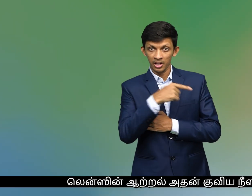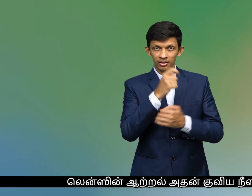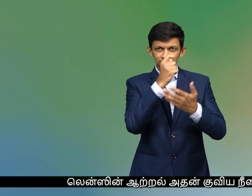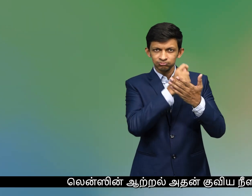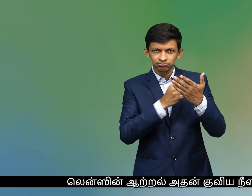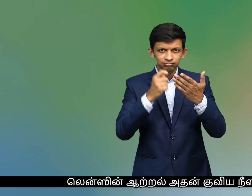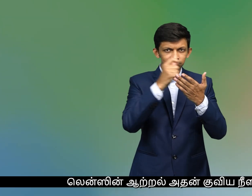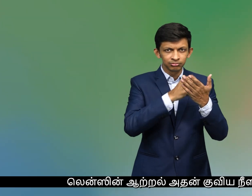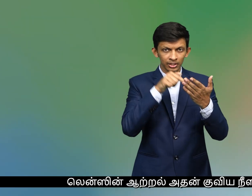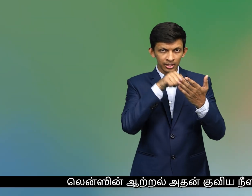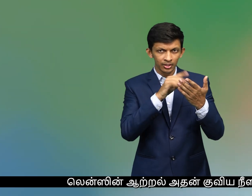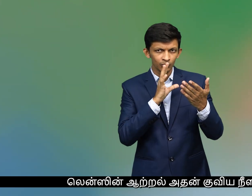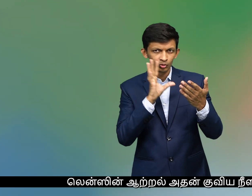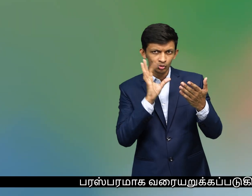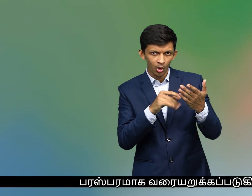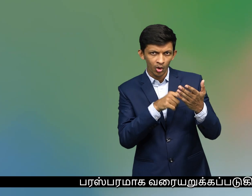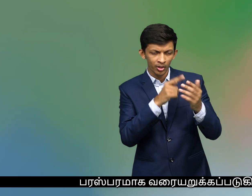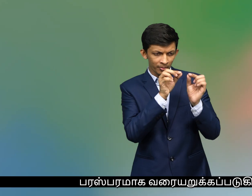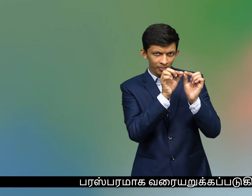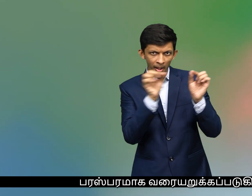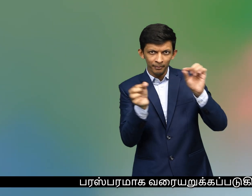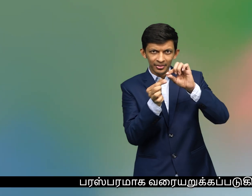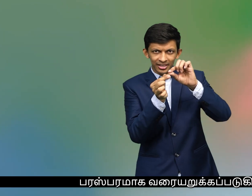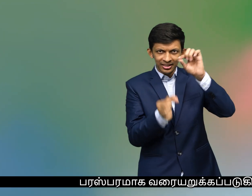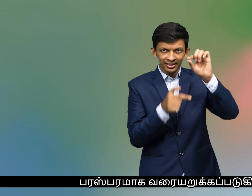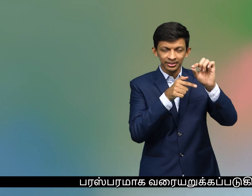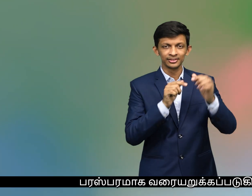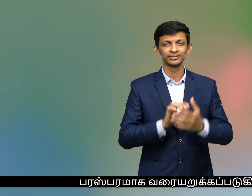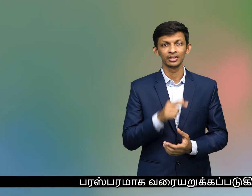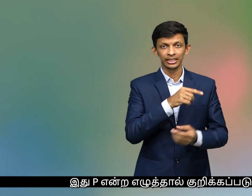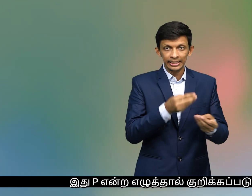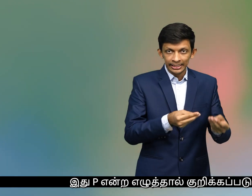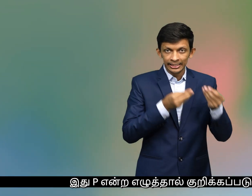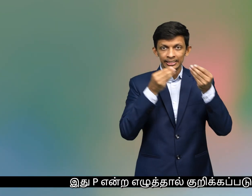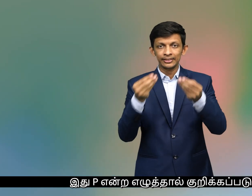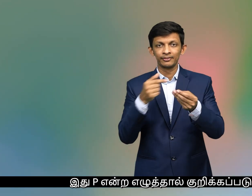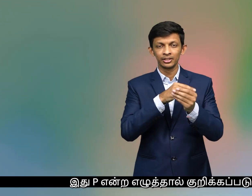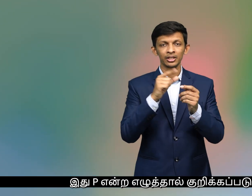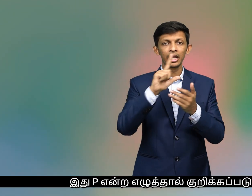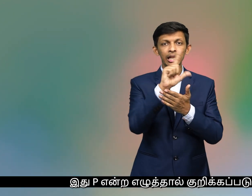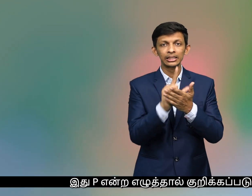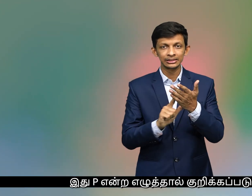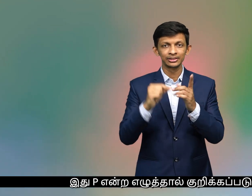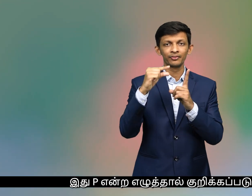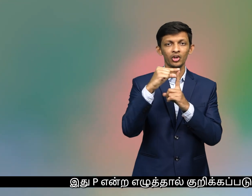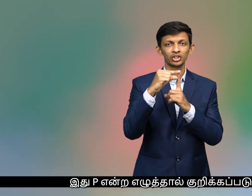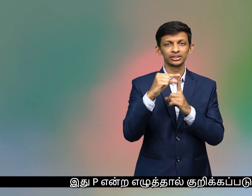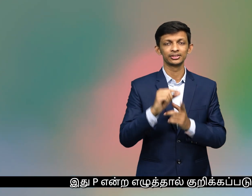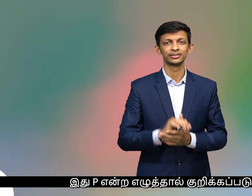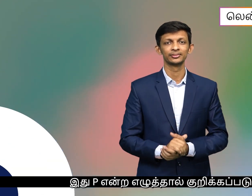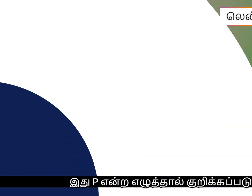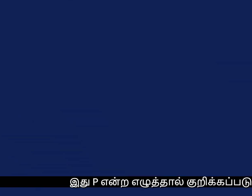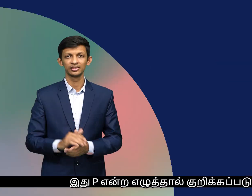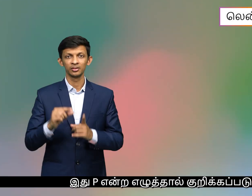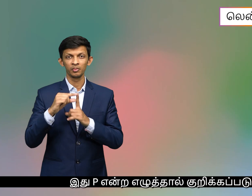வில்லையின் திறன் அதன் குவிய நீளத்தின் பரஸ்பரமாக வரையறுக்கப்படுகிறது. இது P என்ற எழுத்தால்